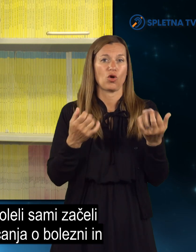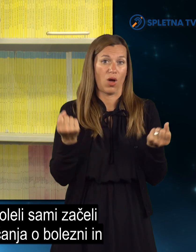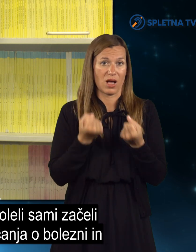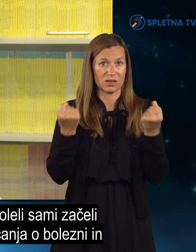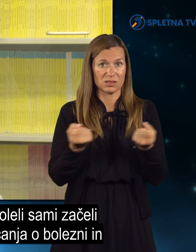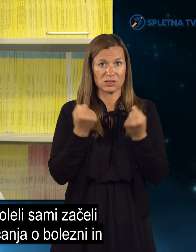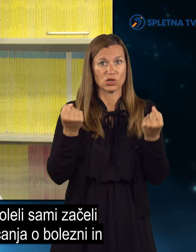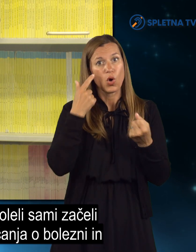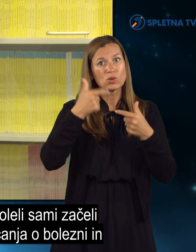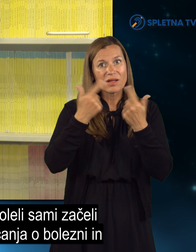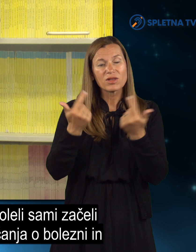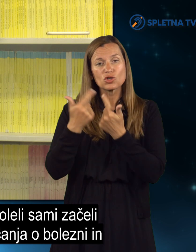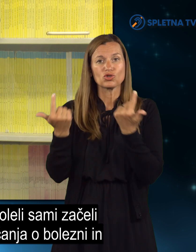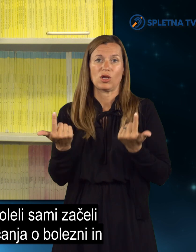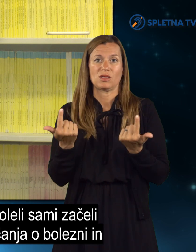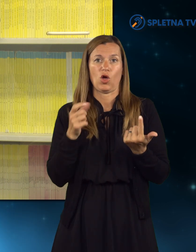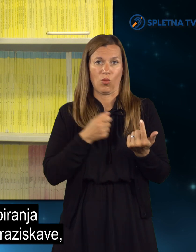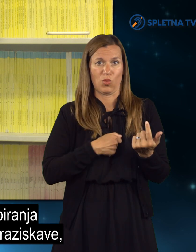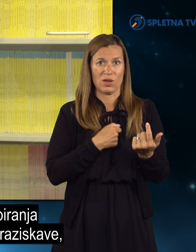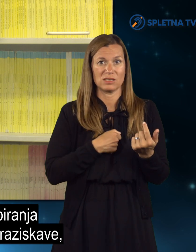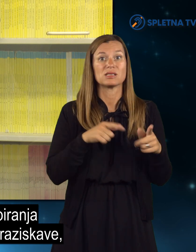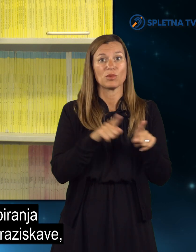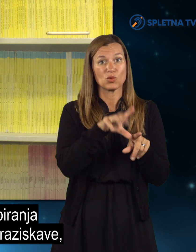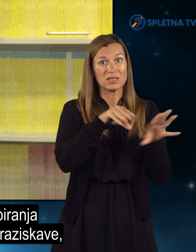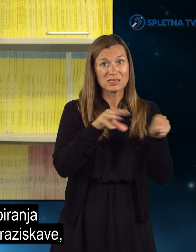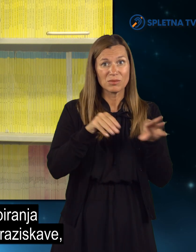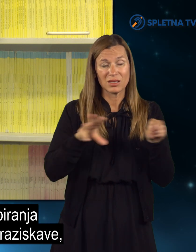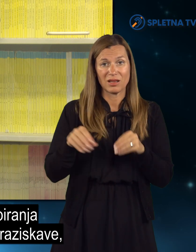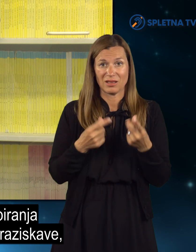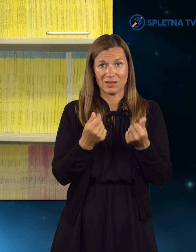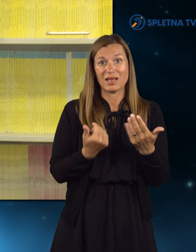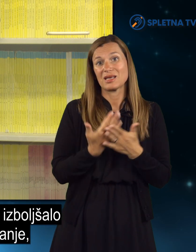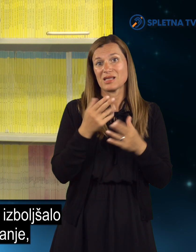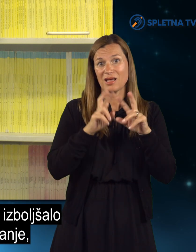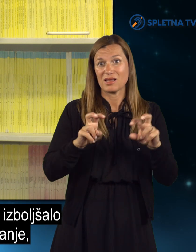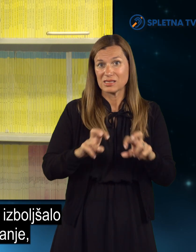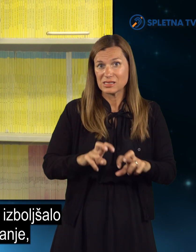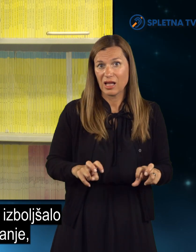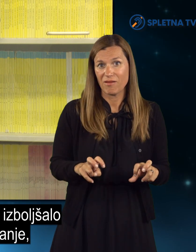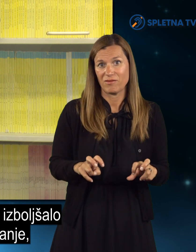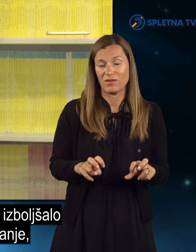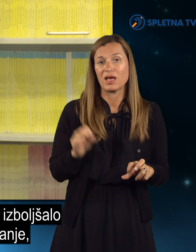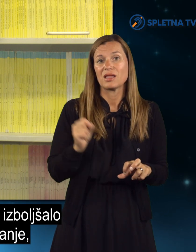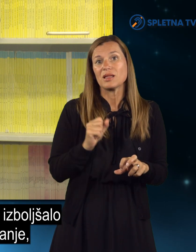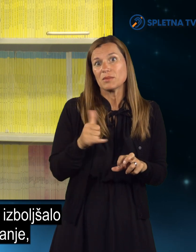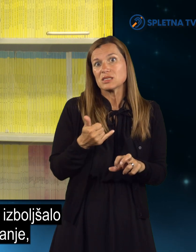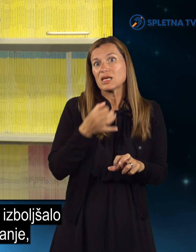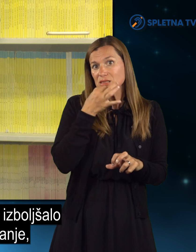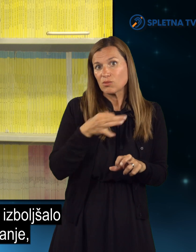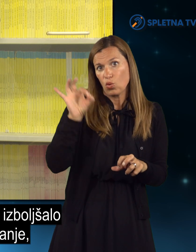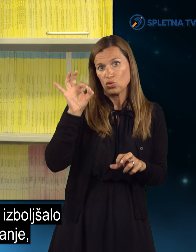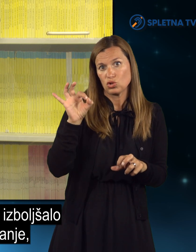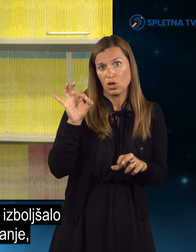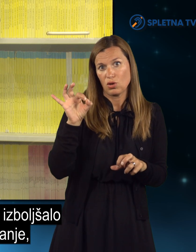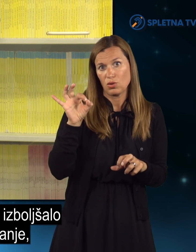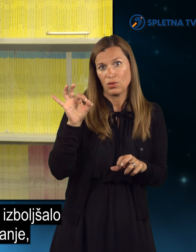akcijo ozaveščanja o bolezni, pa hkrati tudi zbiranje denarja prav za raziskave, da bi se na nek način izboljšalo